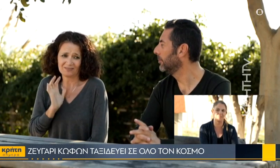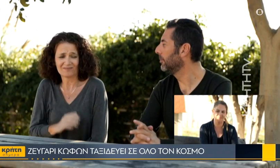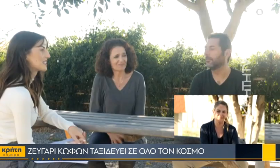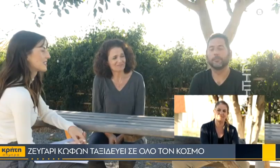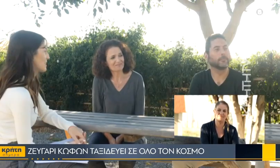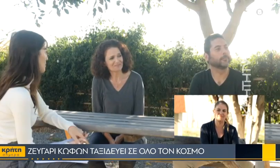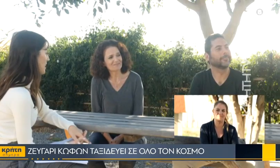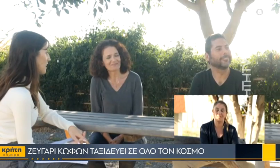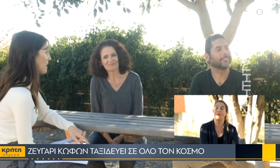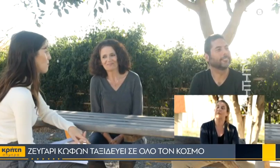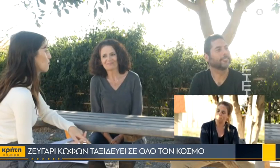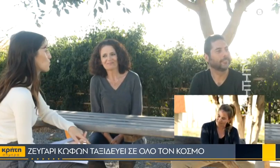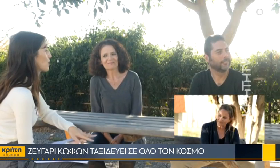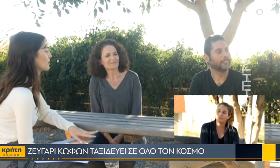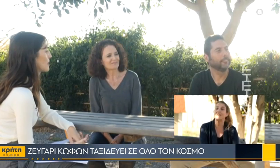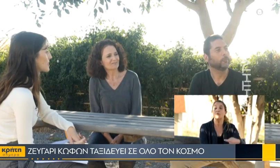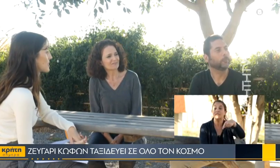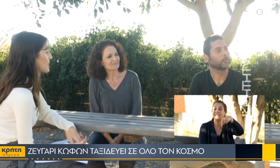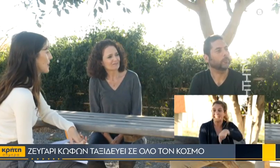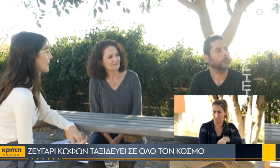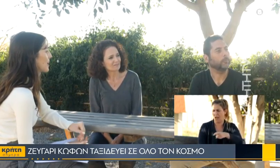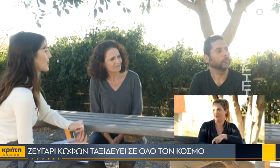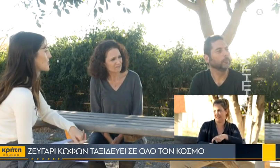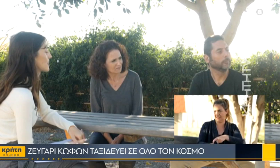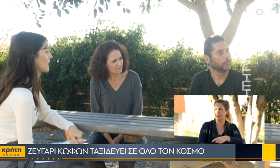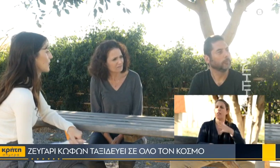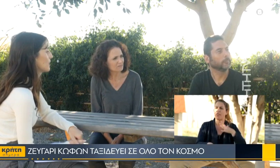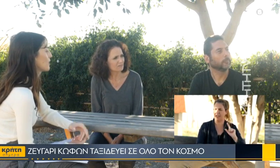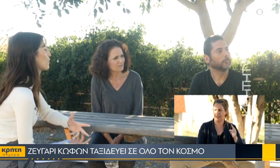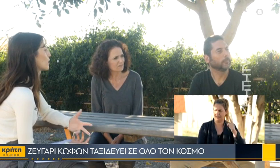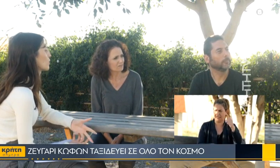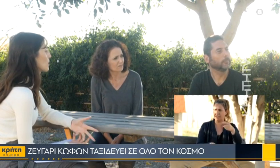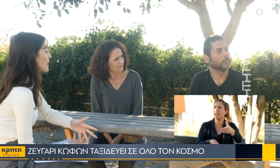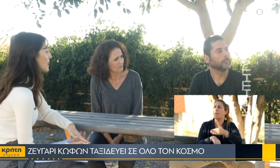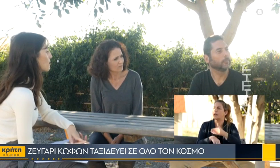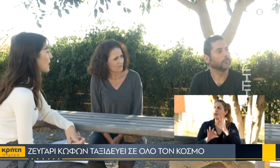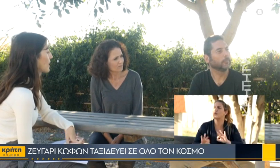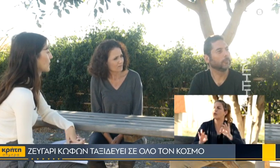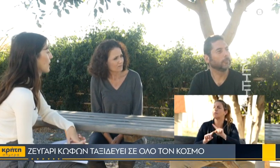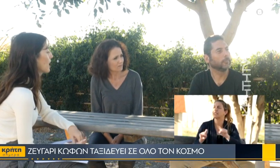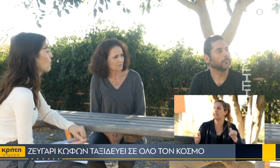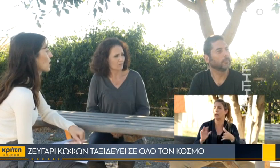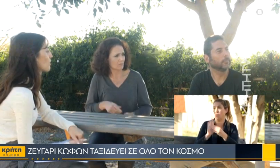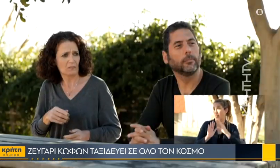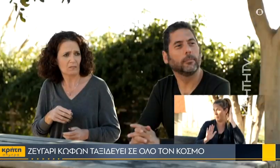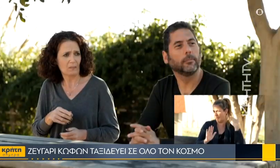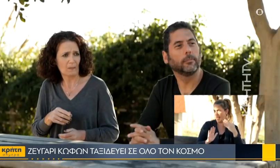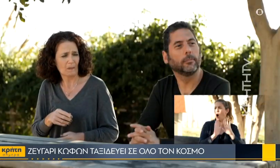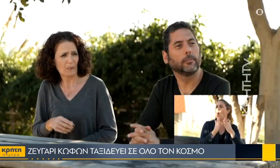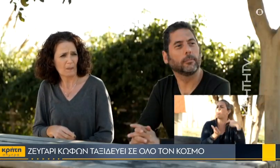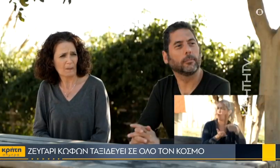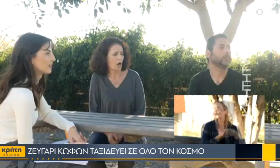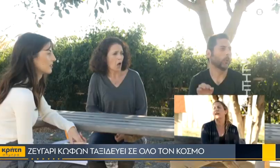εξαιρετικό. Σήμερα, πώς προετοιμάζεστε για ένα ταξίδι, τι διαφορετικό για παράδειγμα κάνετε από κάποιον ο